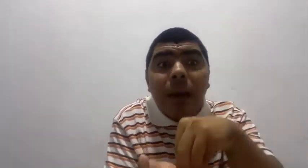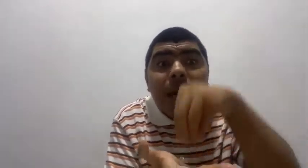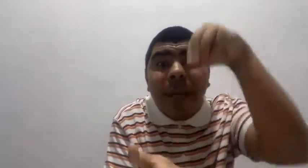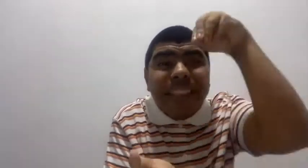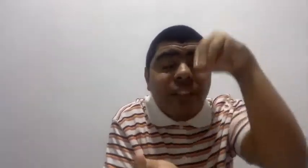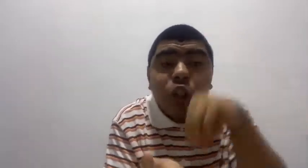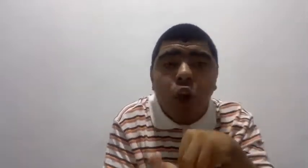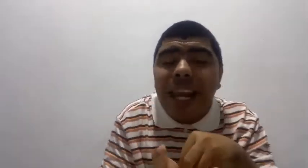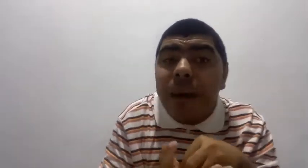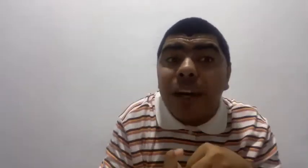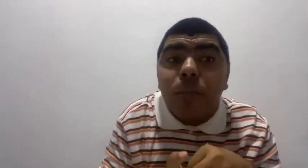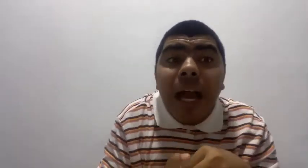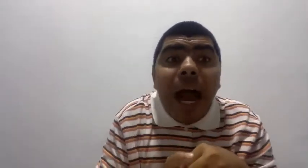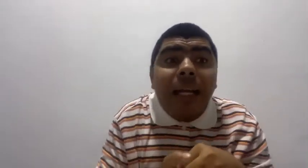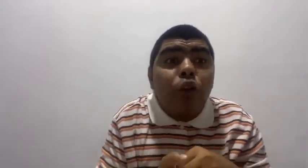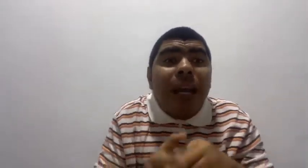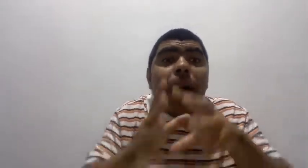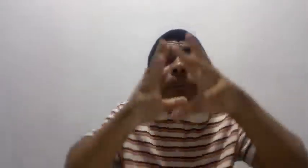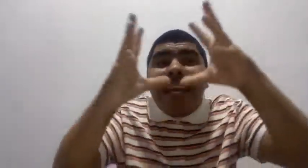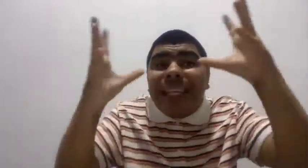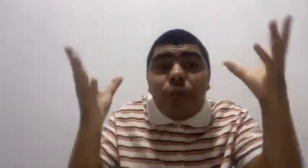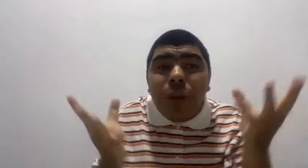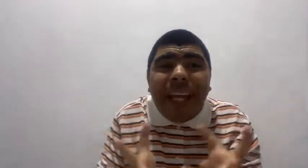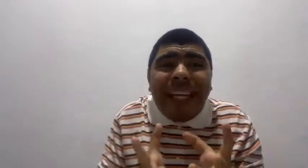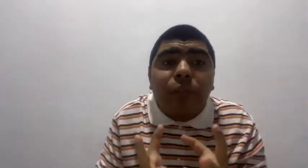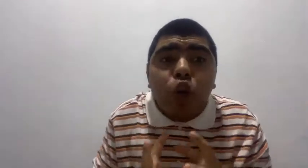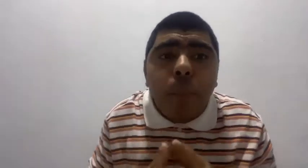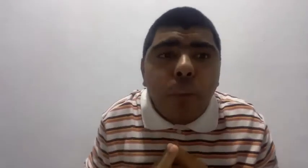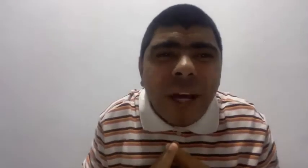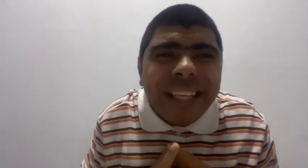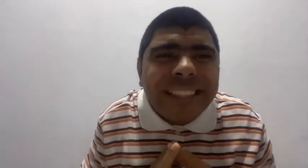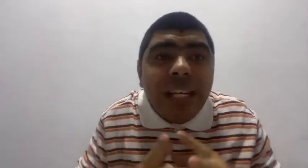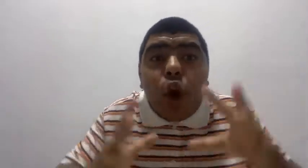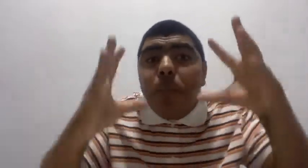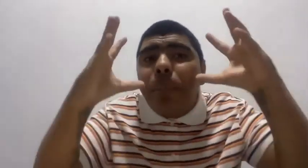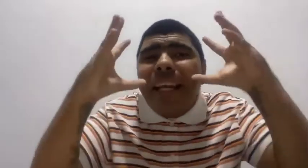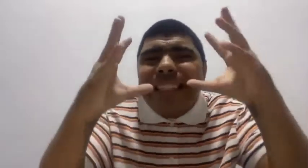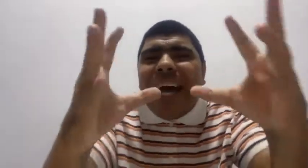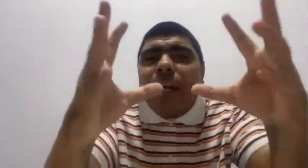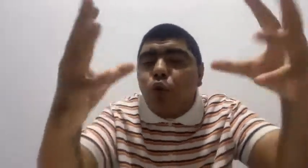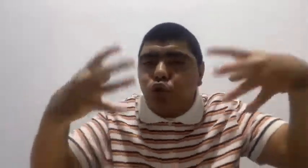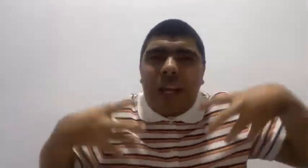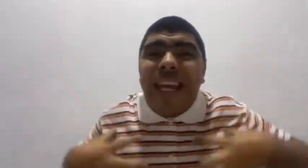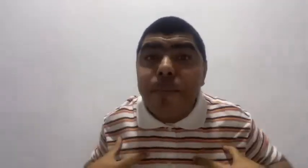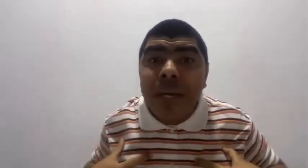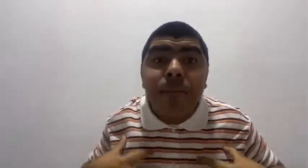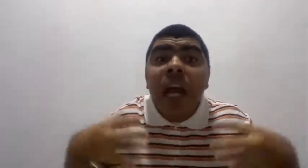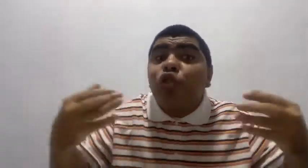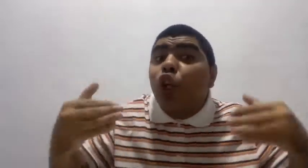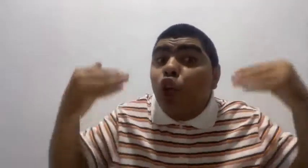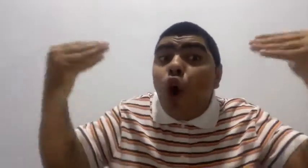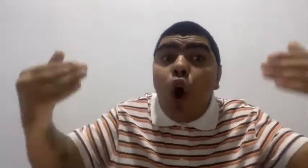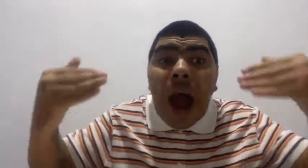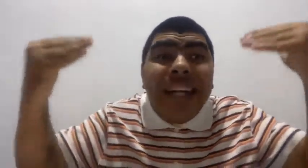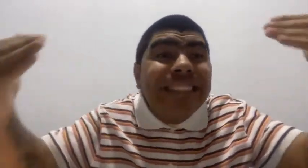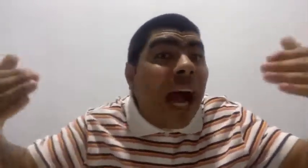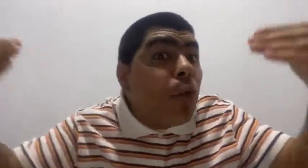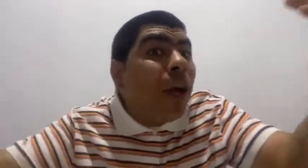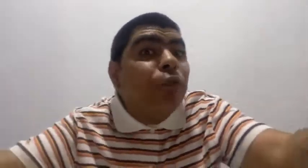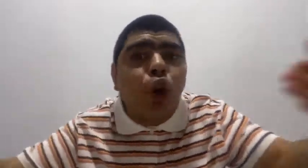haber bendición, hermano. Aleluya. La plenitud de Cristo no puede ser completa separan en usted y en mí si no andamos en